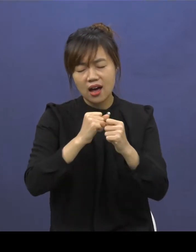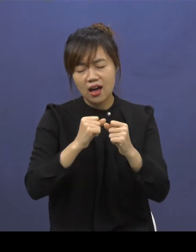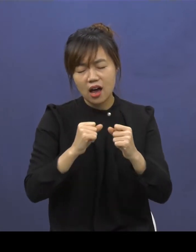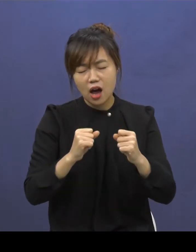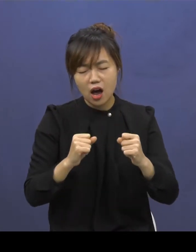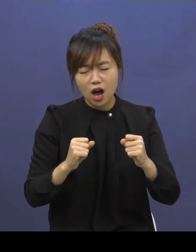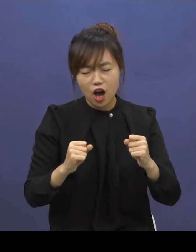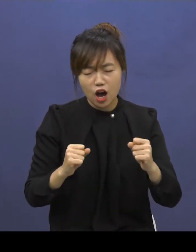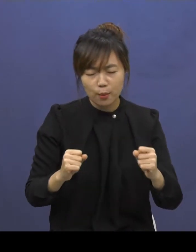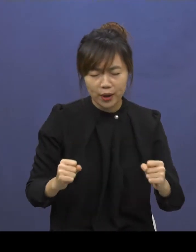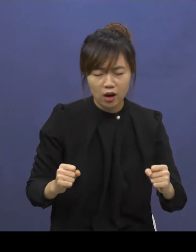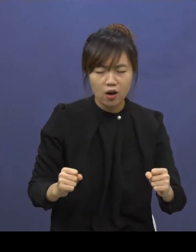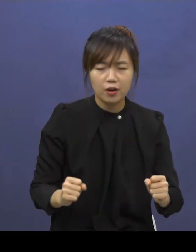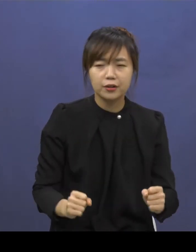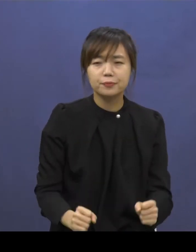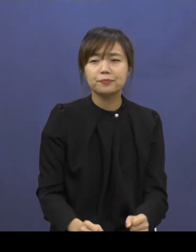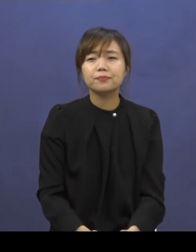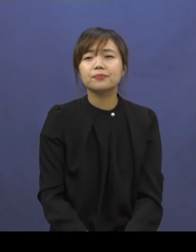사하며